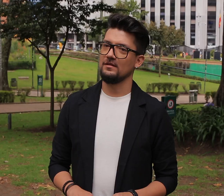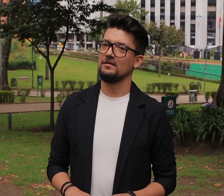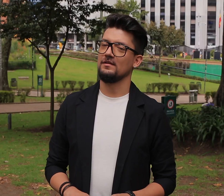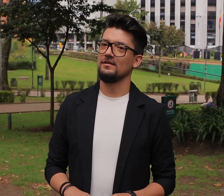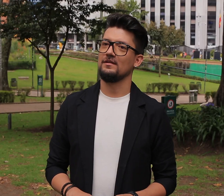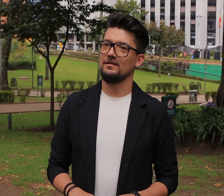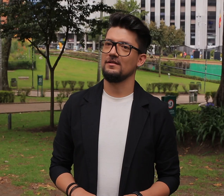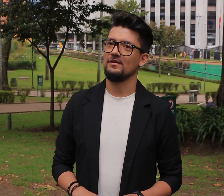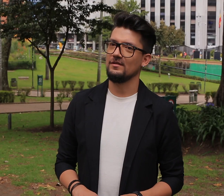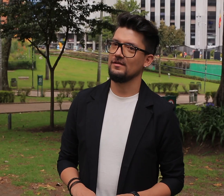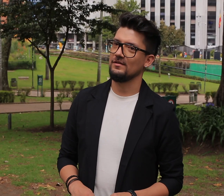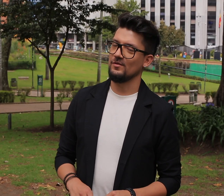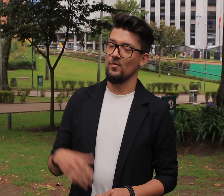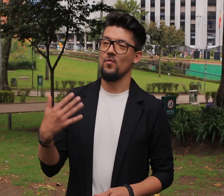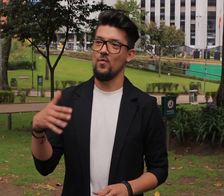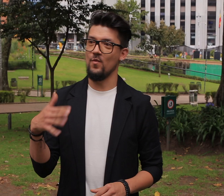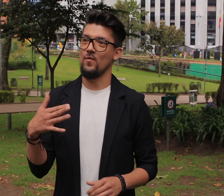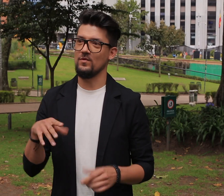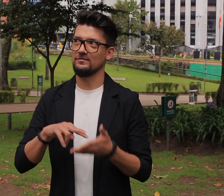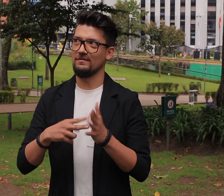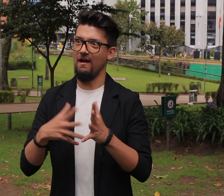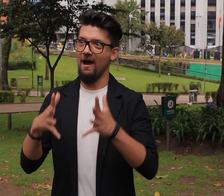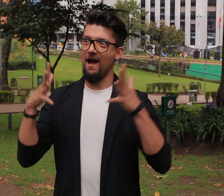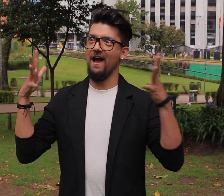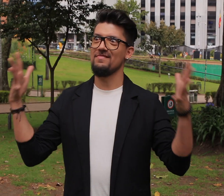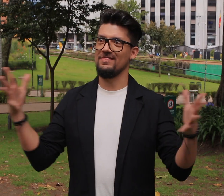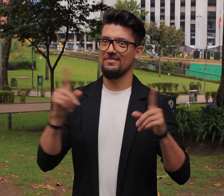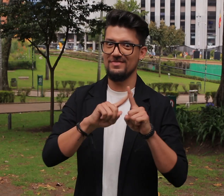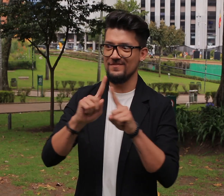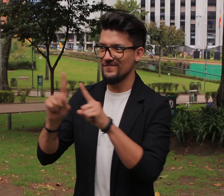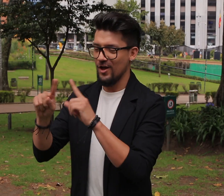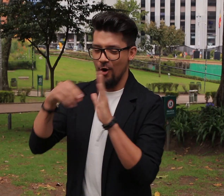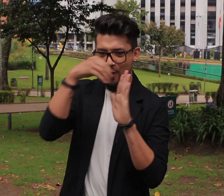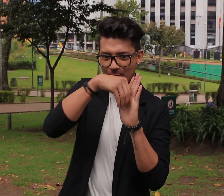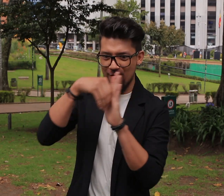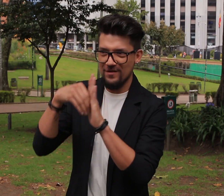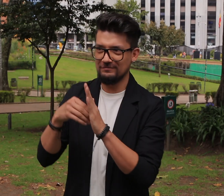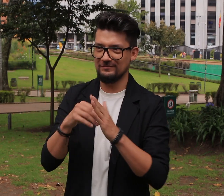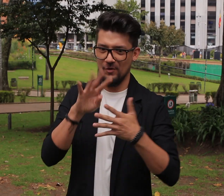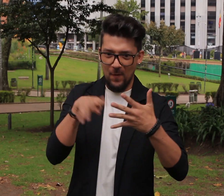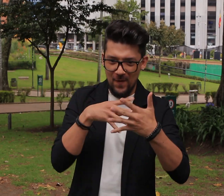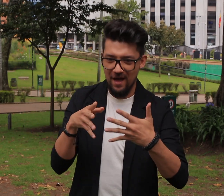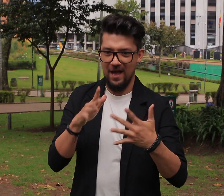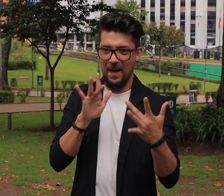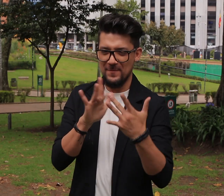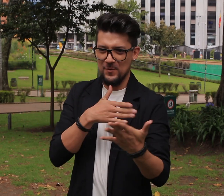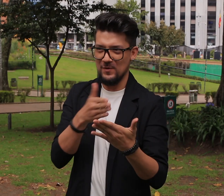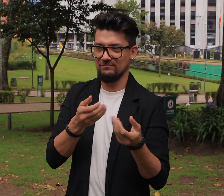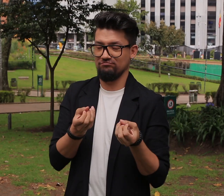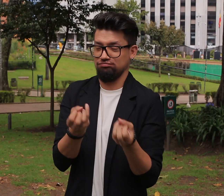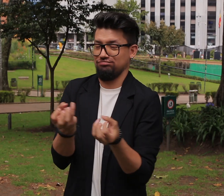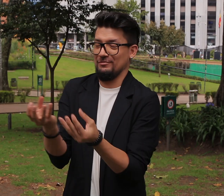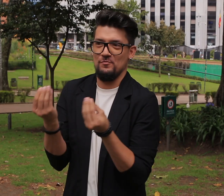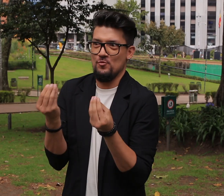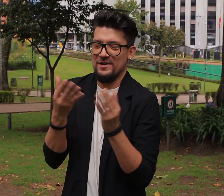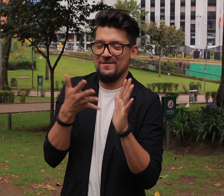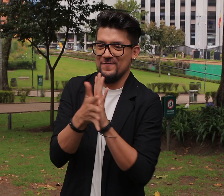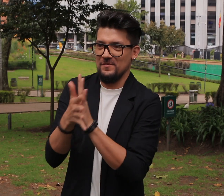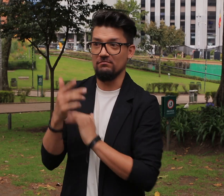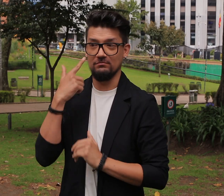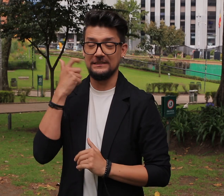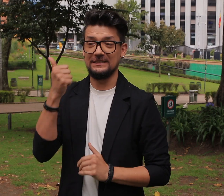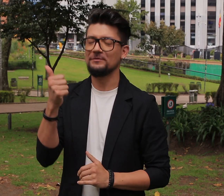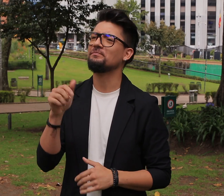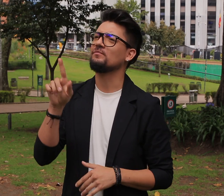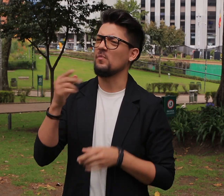life me sorprende lo que me cuentas siempre es una labor bastante ardua veo que el trabajo es